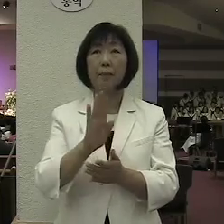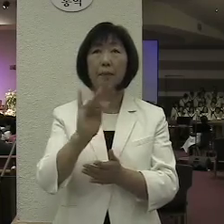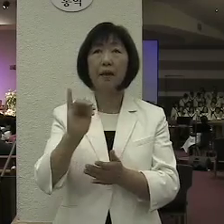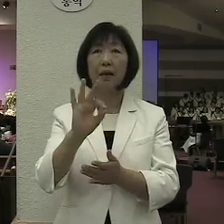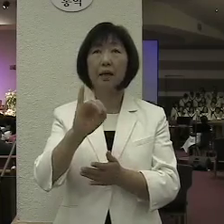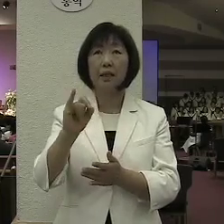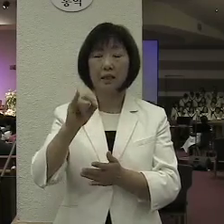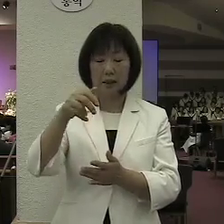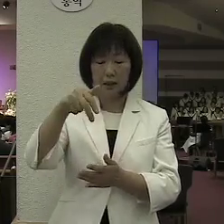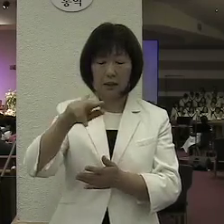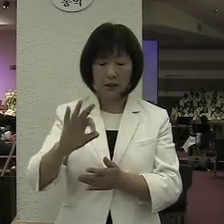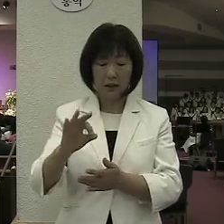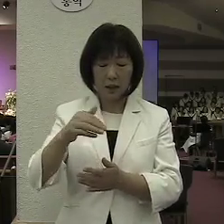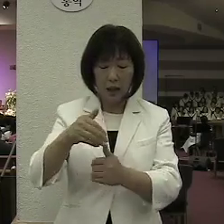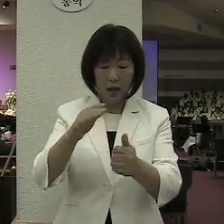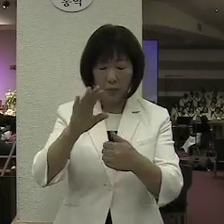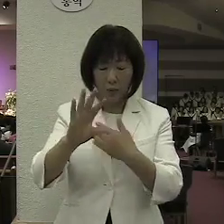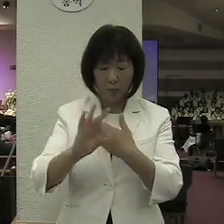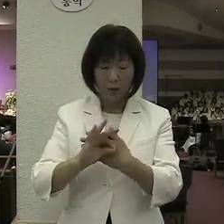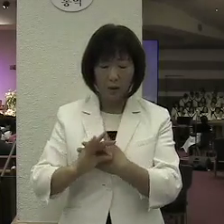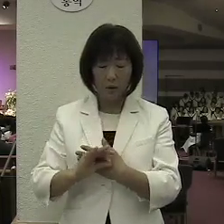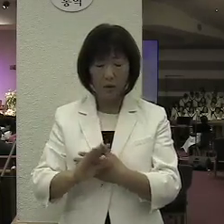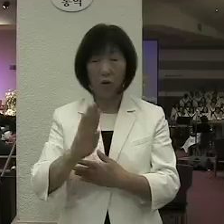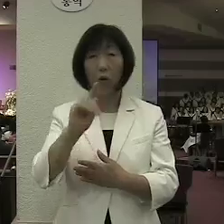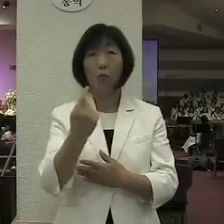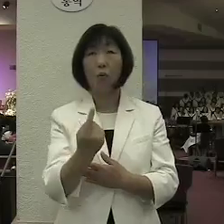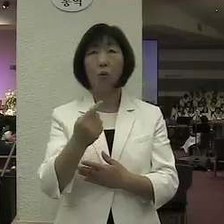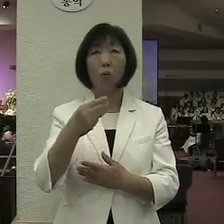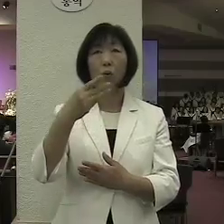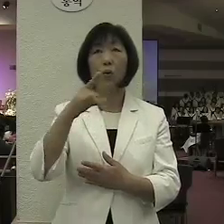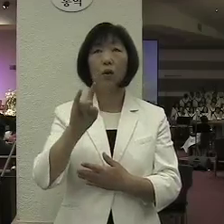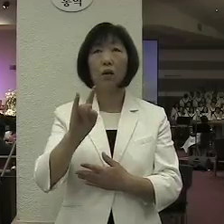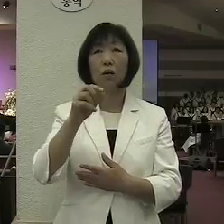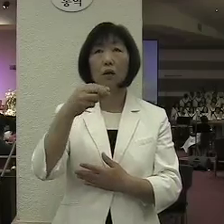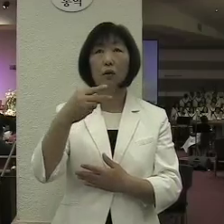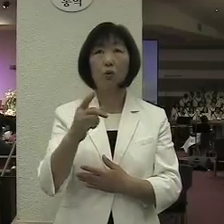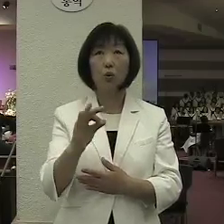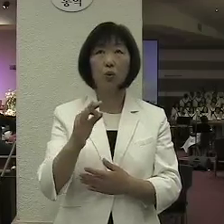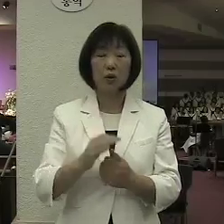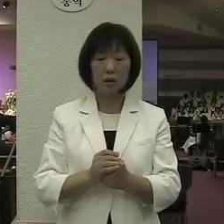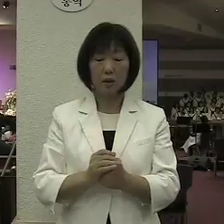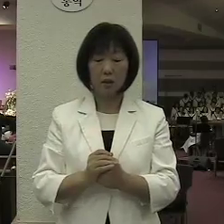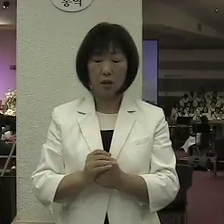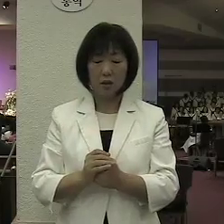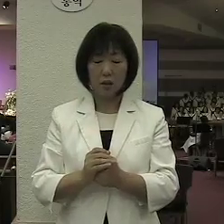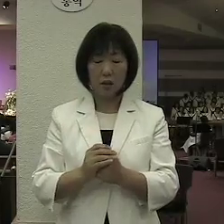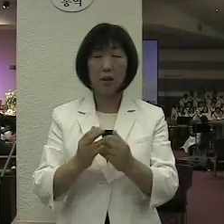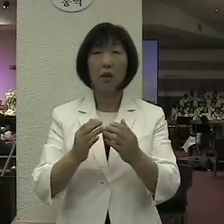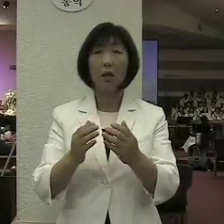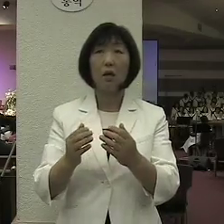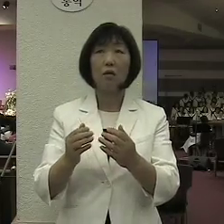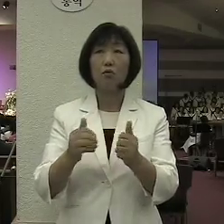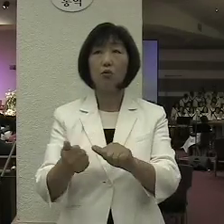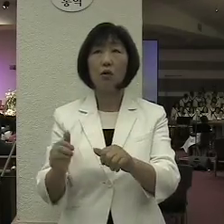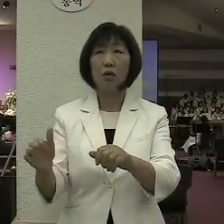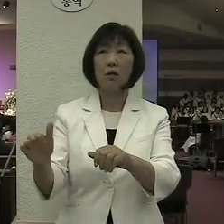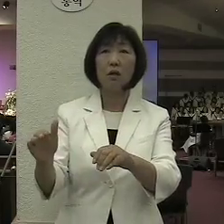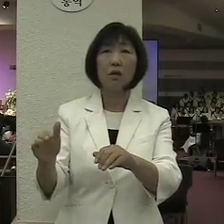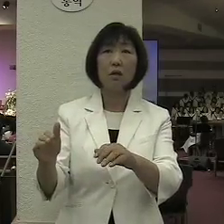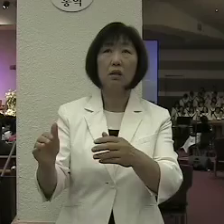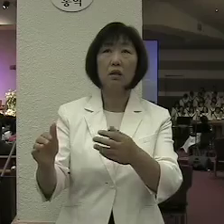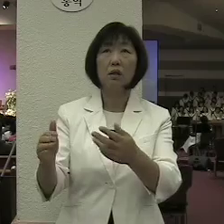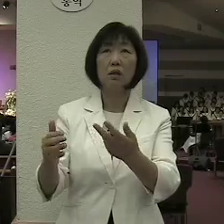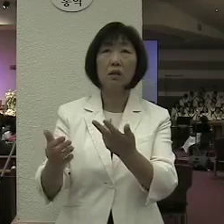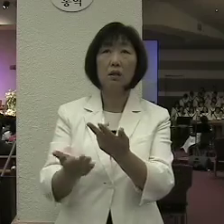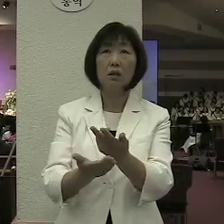우리의 예배, 우리의 찬송, 우리의 성경, 이 말씀 선포가 의미 있고 참으로 존귀한 것인